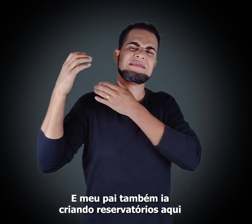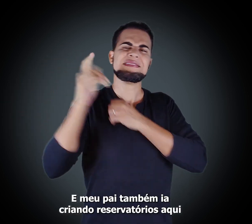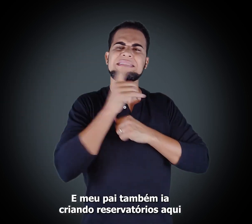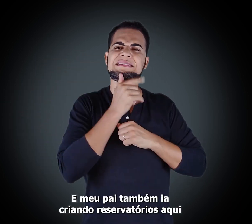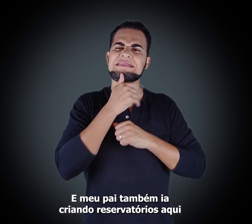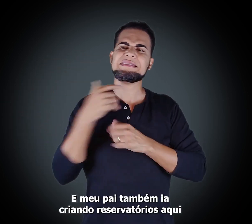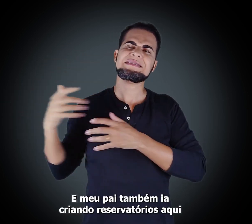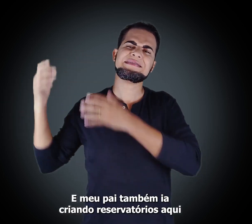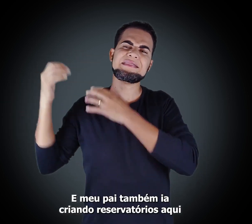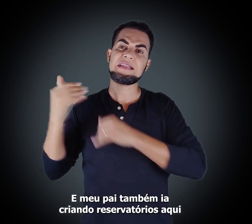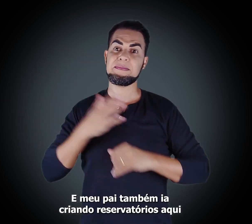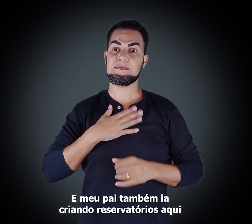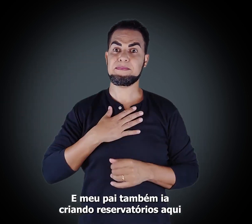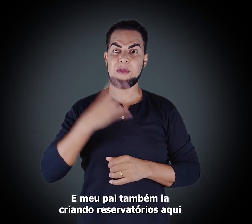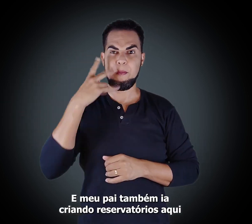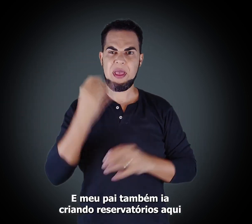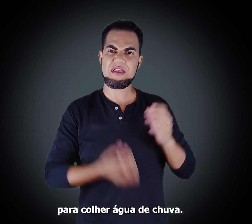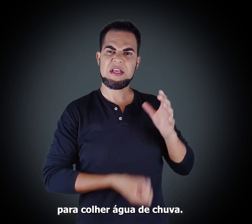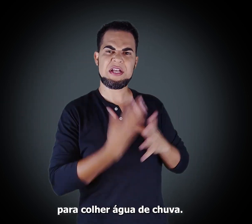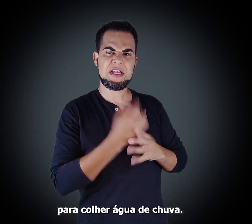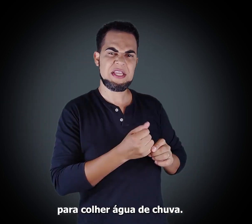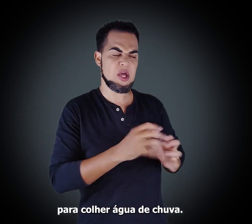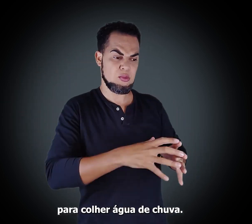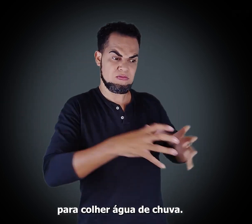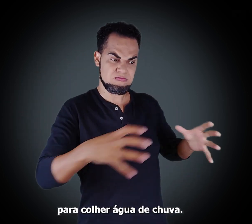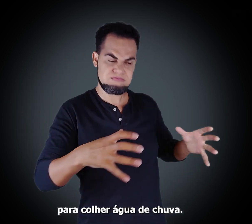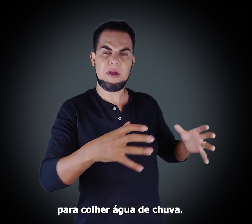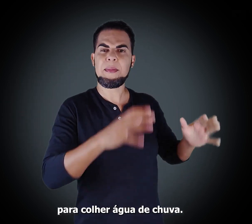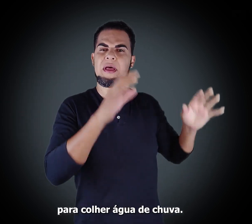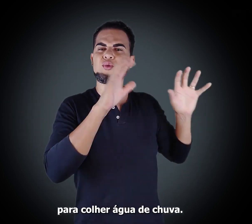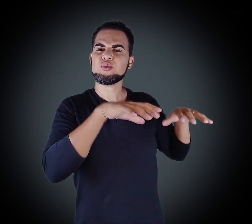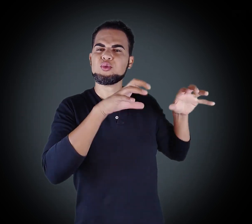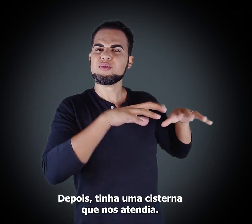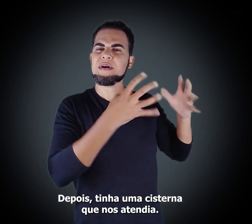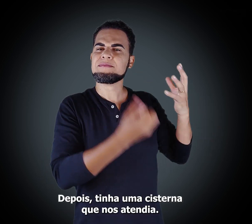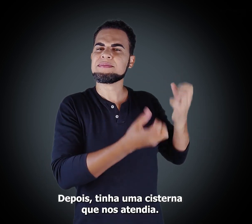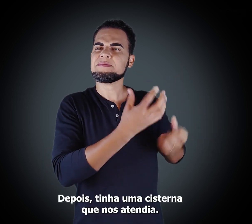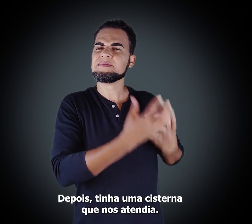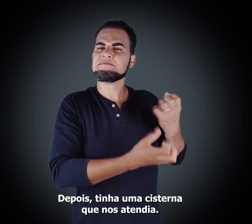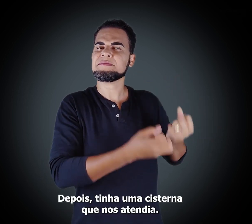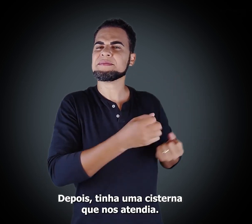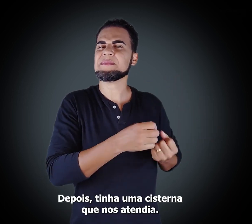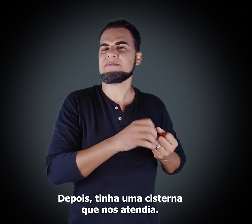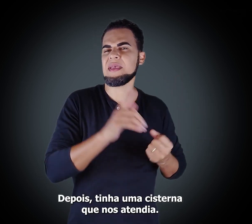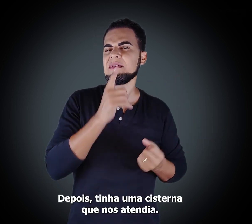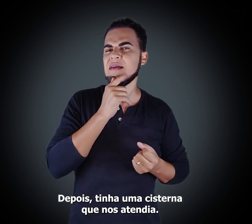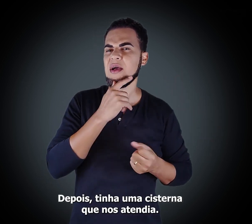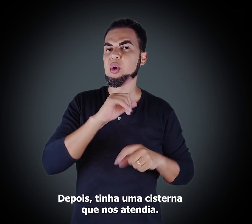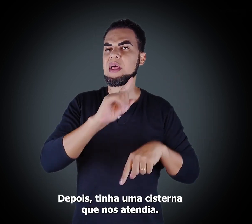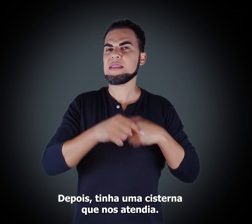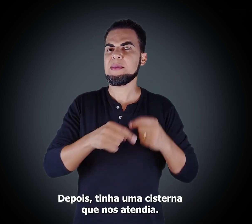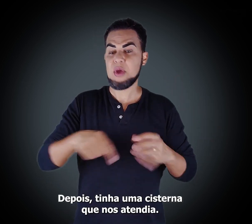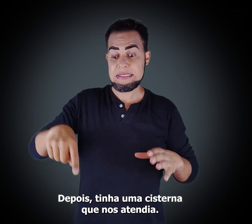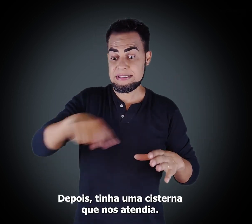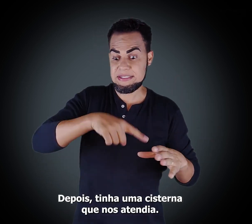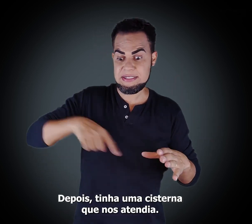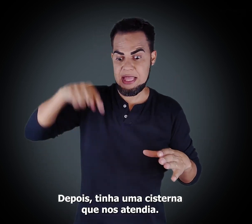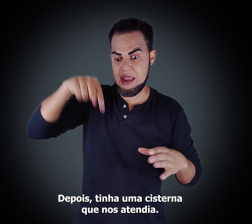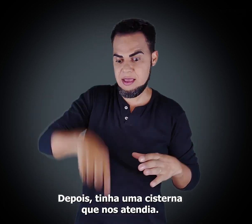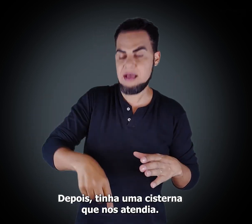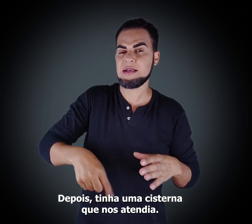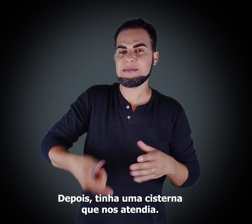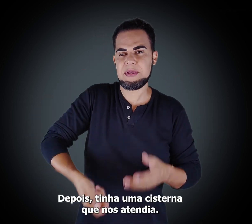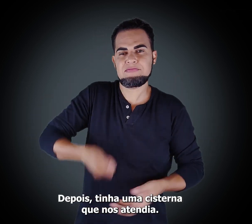pai também criando reservatórios aqui para colher água de chuva. Depois tinha uma cisterna também que